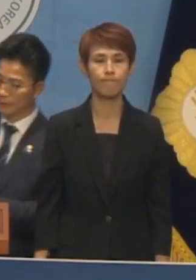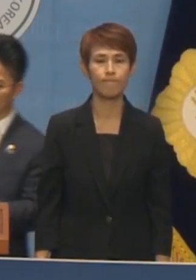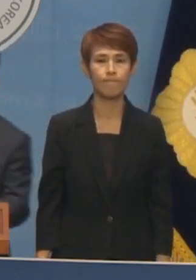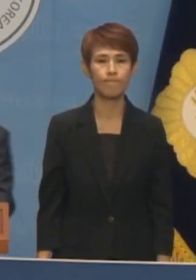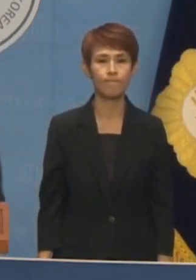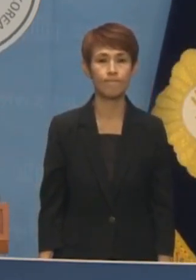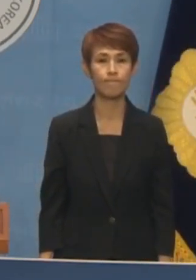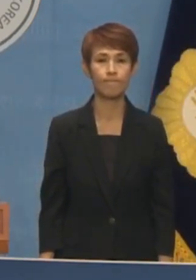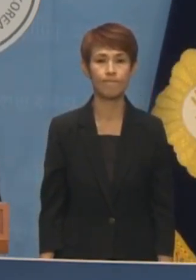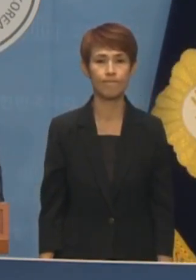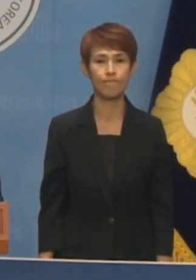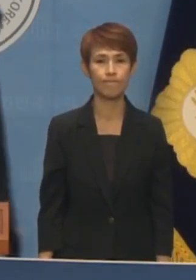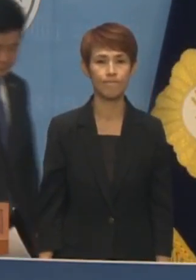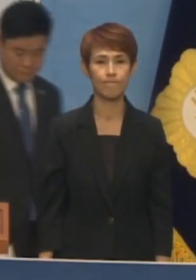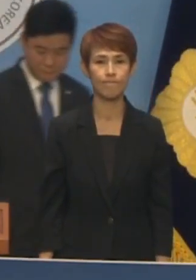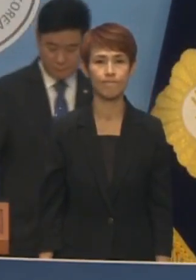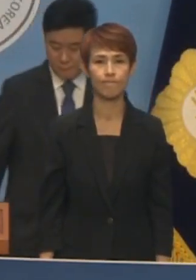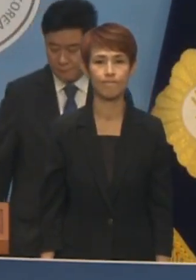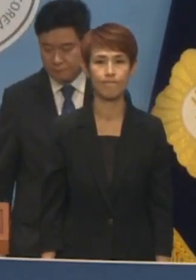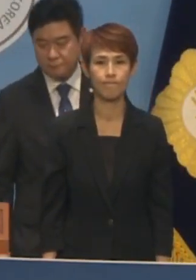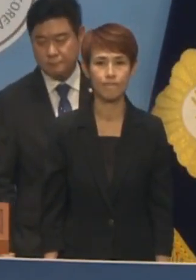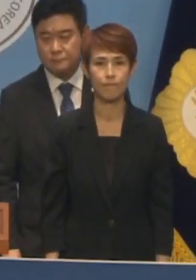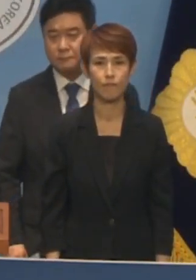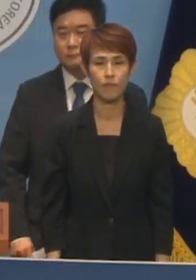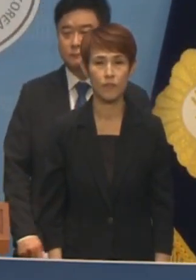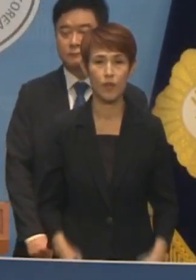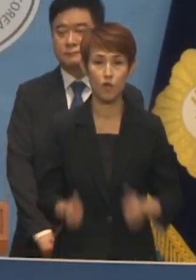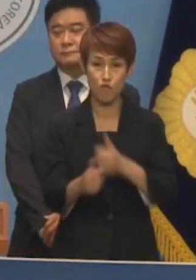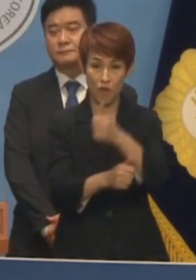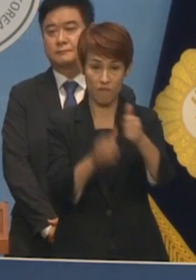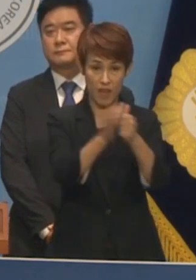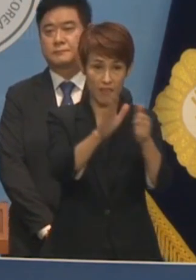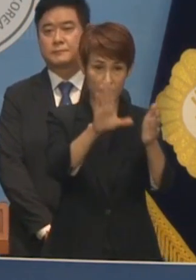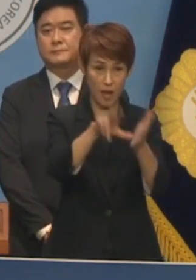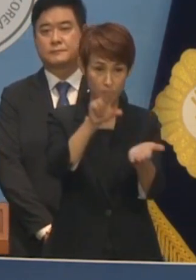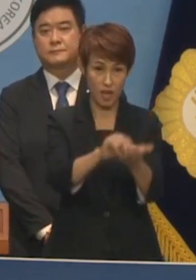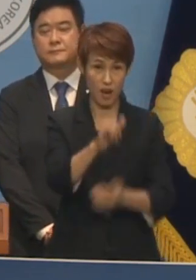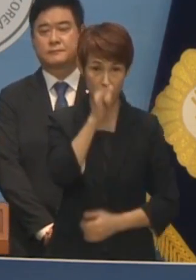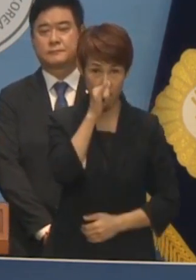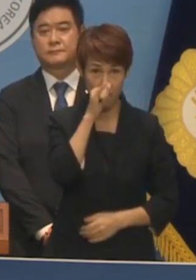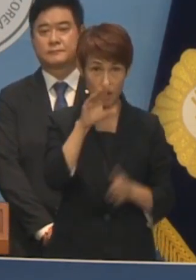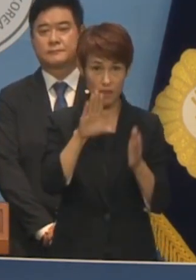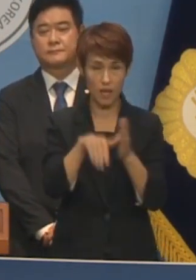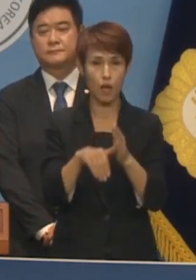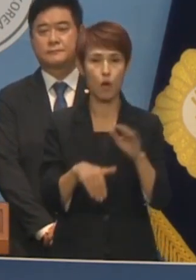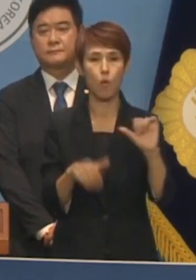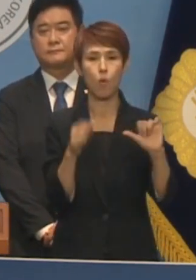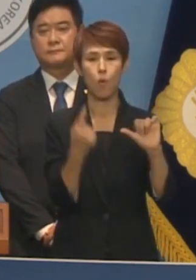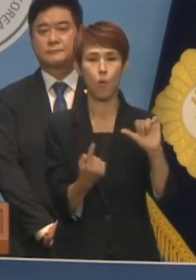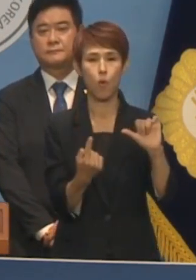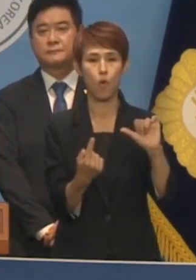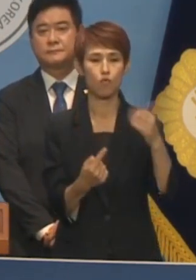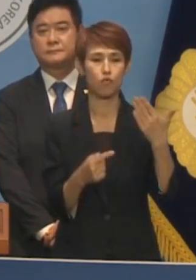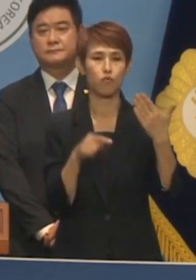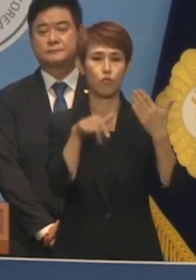네, 이혼의 결격 사유 관련해서 제 5호의 제9조